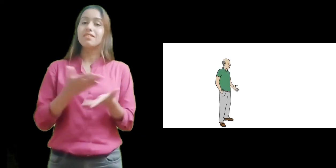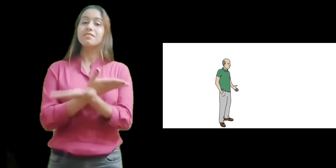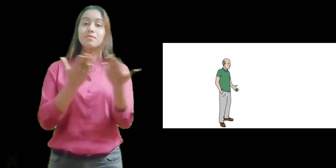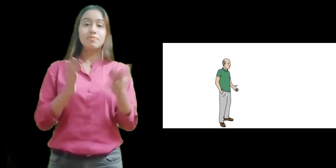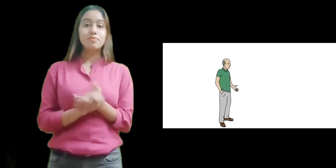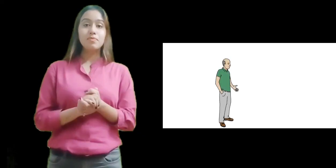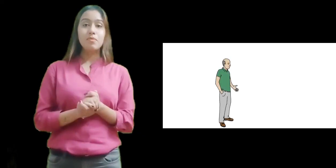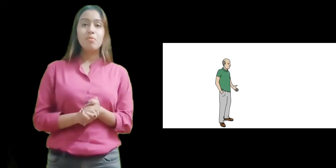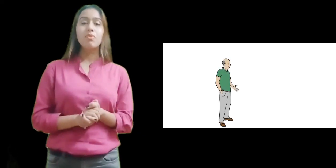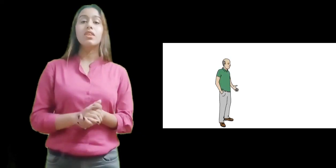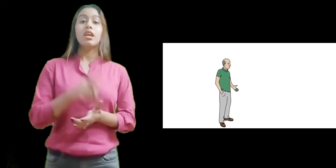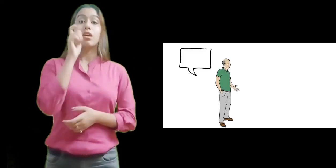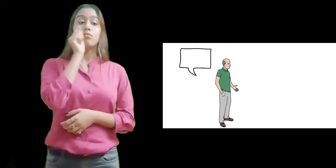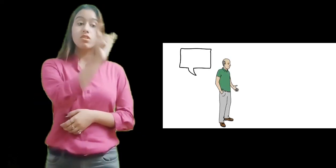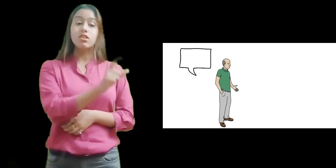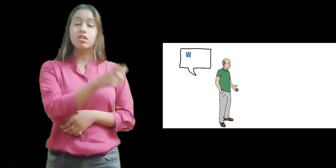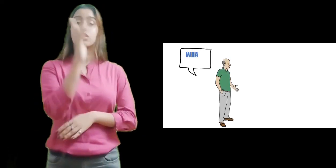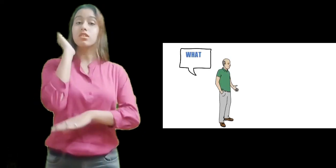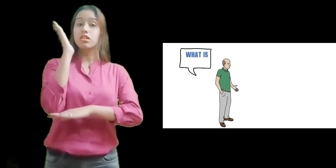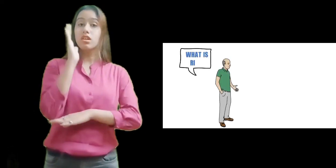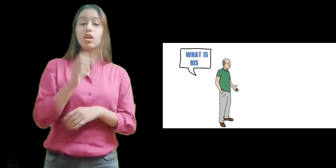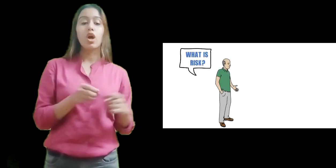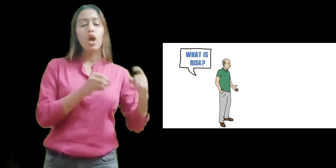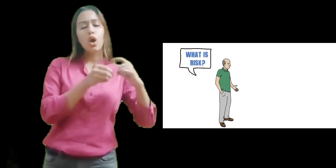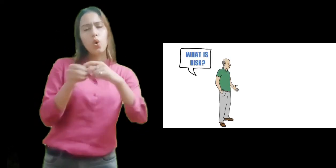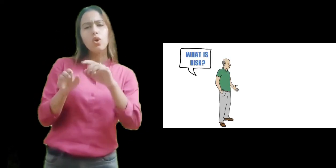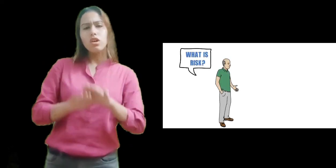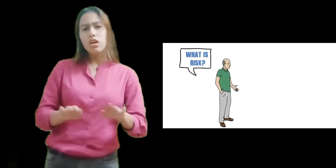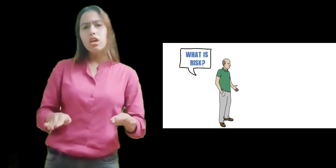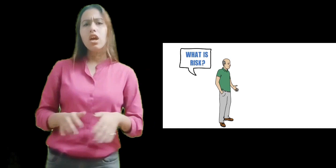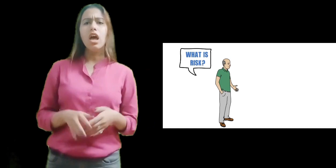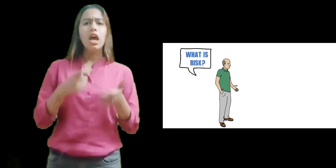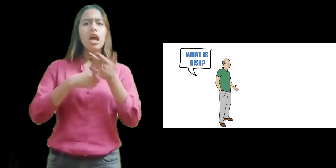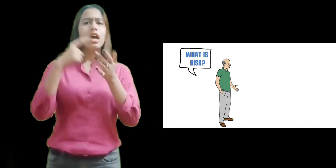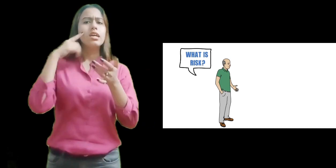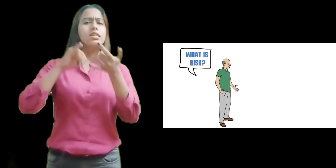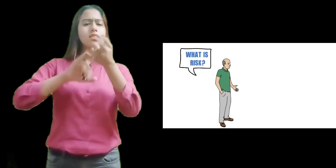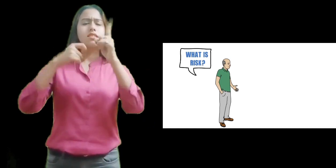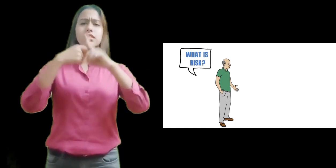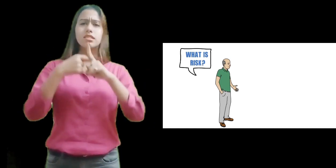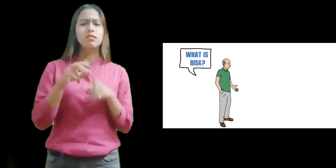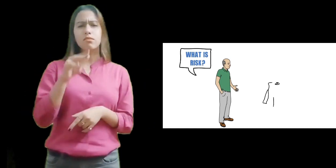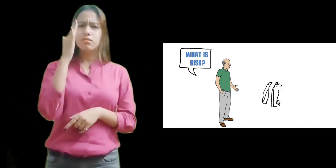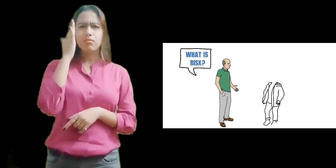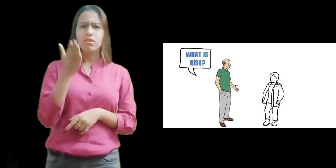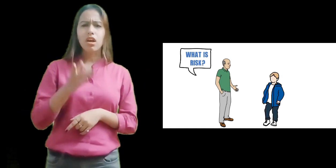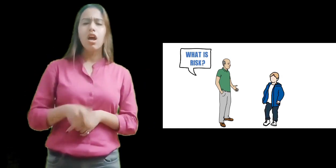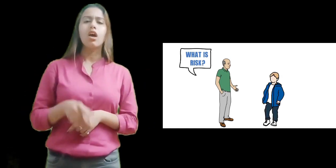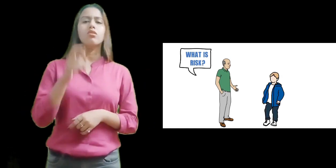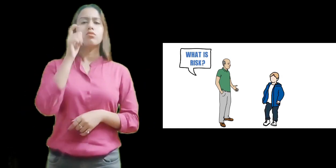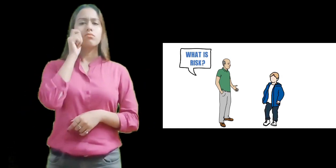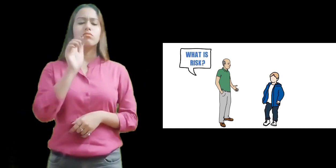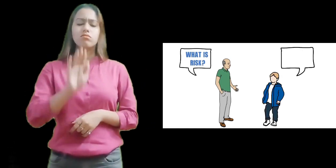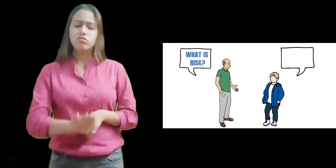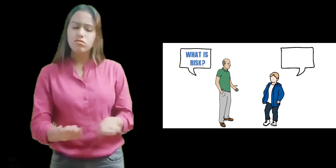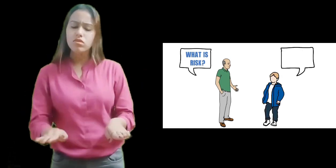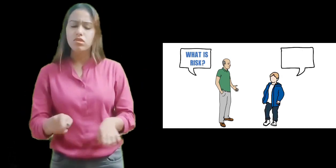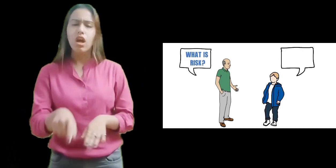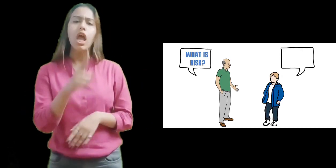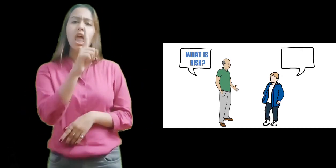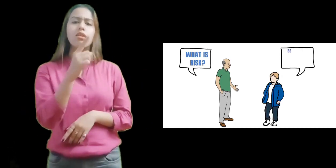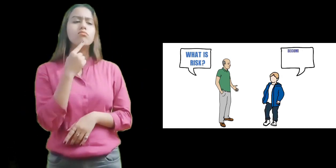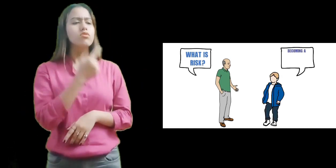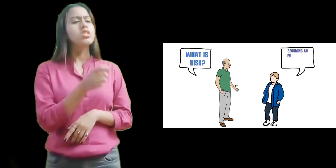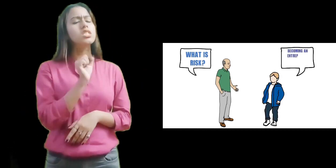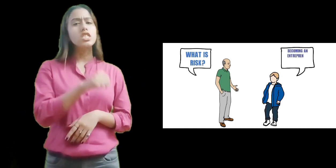जब एक प्रोफेसर ने अपने स्टूडेंट से क्वेश्चन करा कि बताओ रिस्क किसे कहते हैं, तो उनमें से एक स्टूडेंट ने कहा, सर रिस्क मतलब